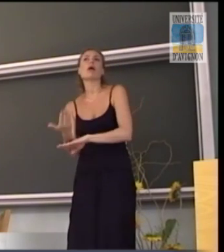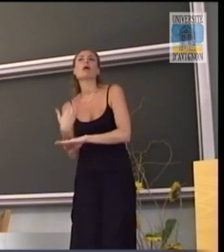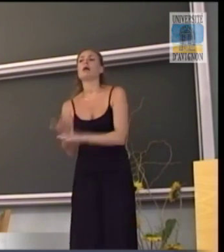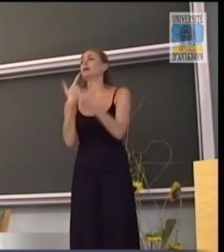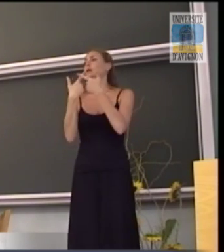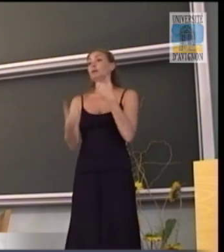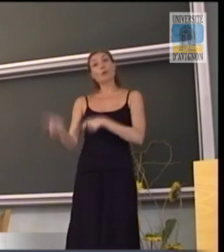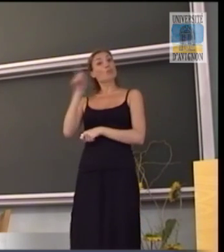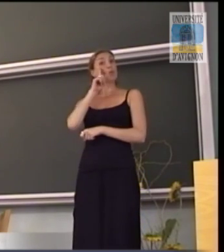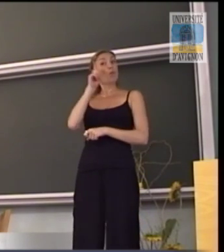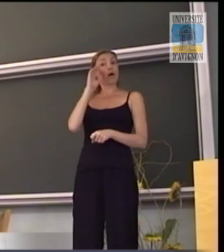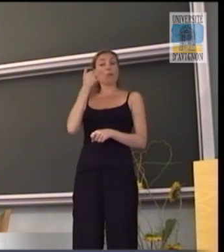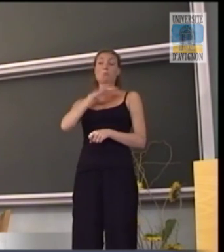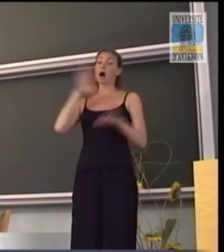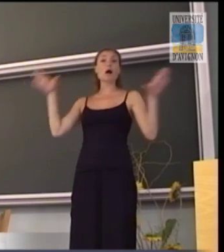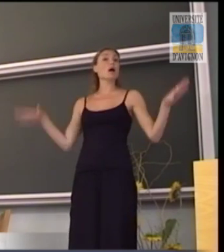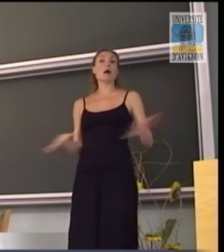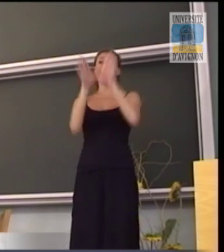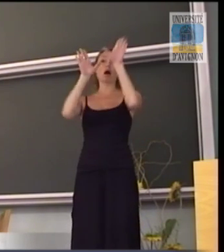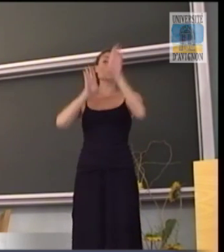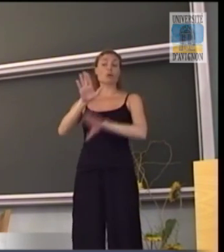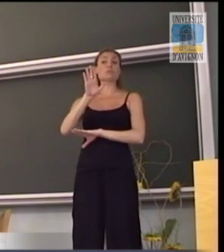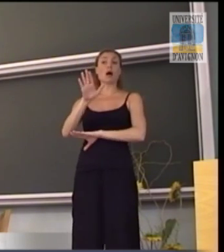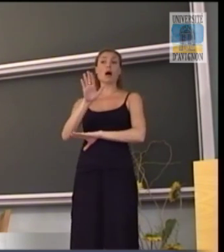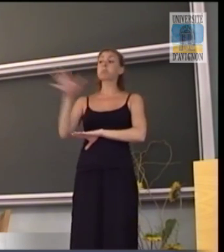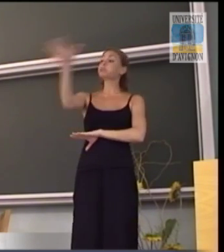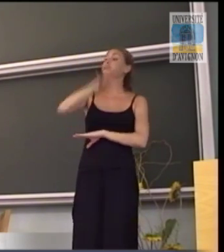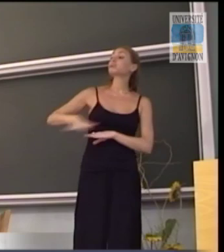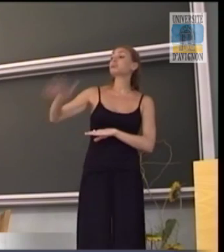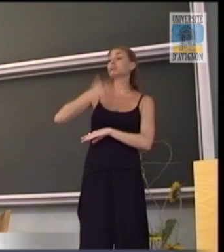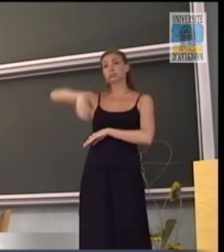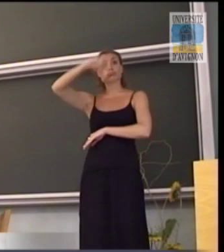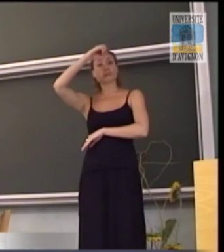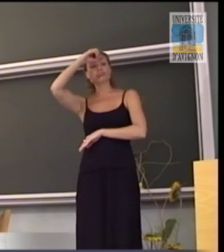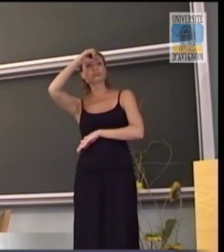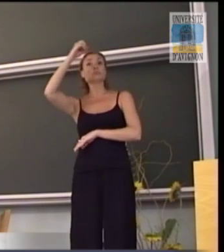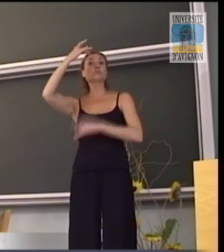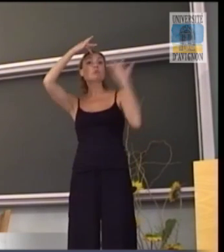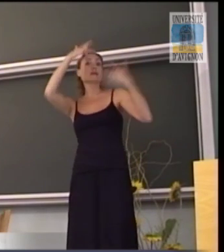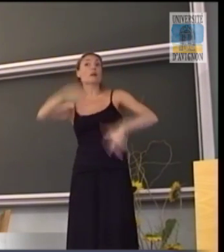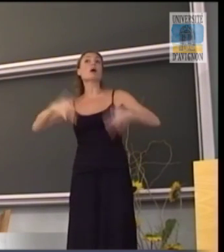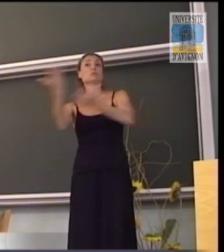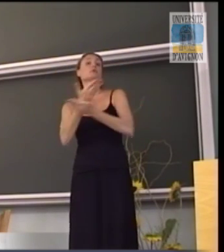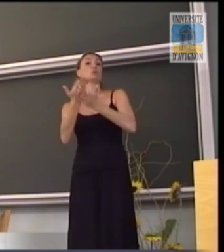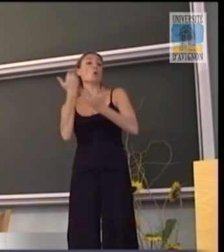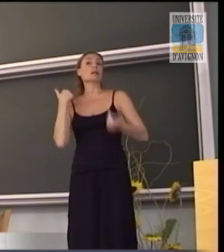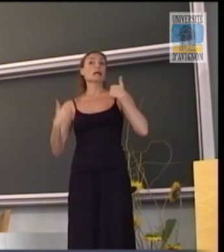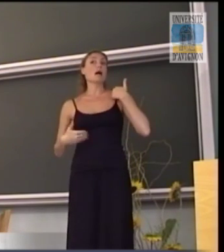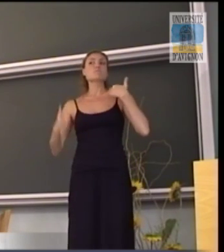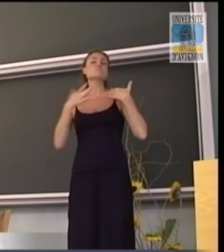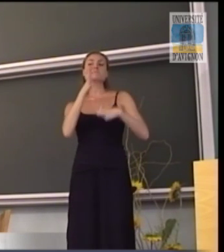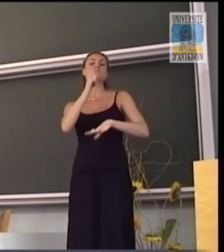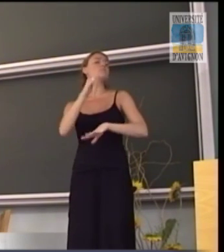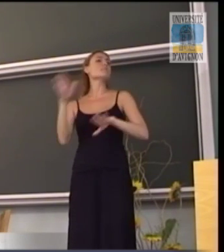Parce que nous serions surtout le fruit de l'ignorance, de l'impuissance et du mépris. Donc c'est très